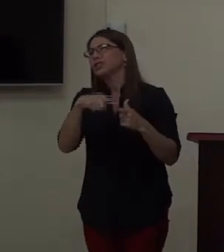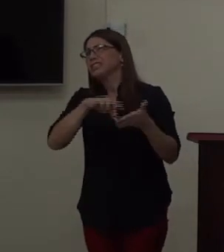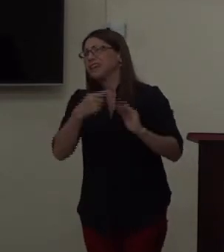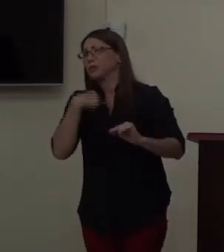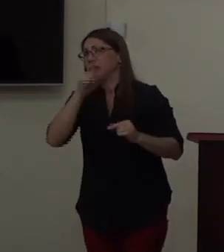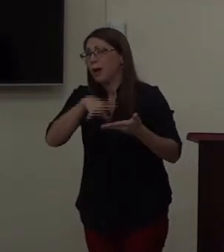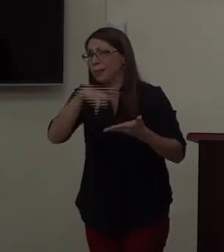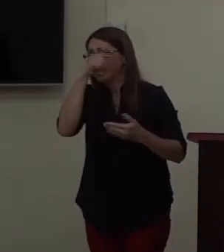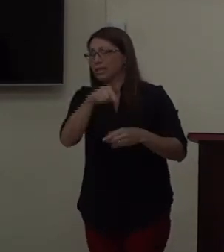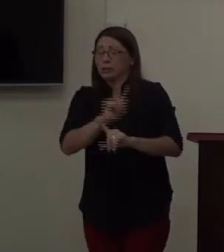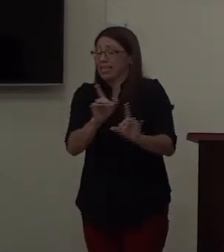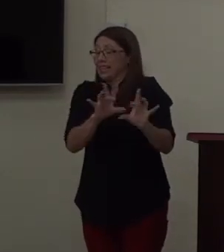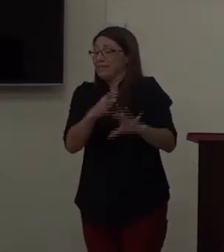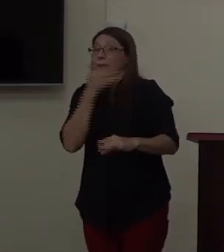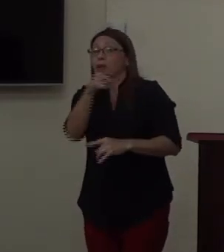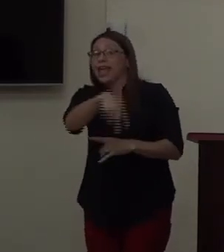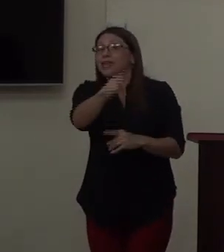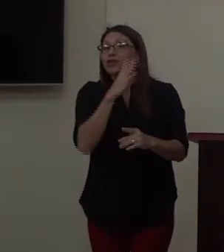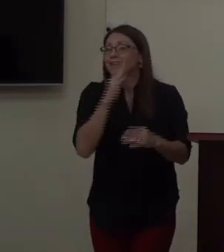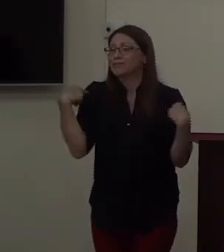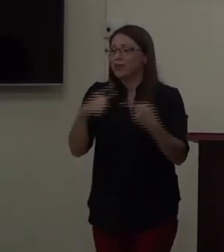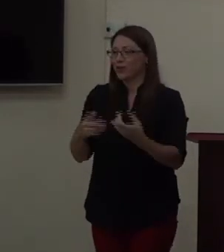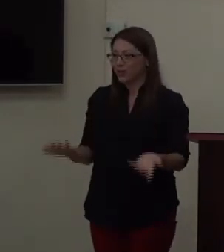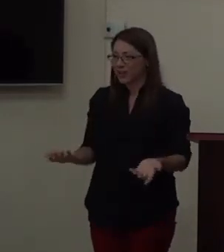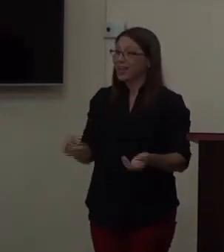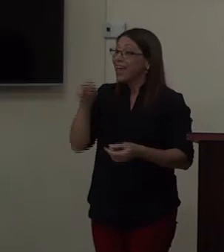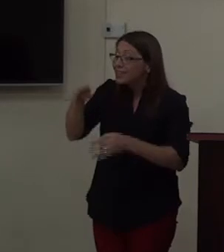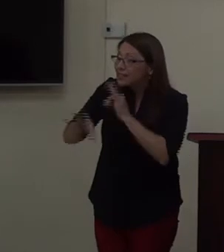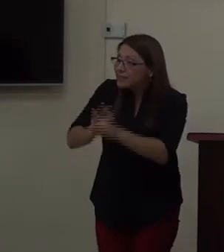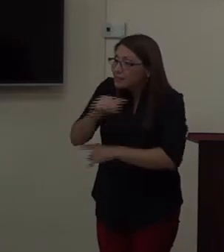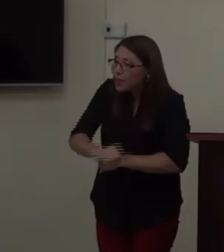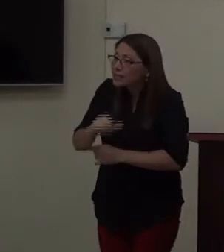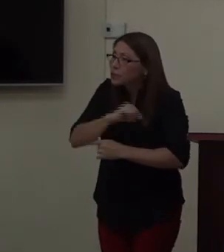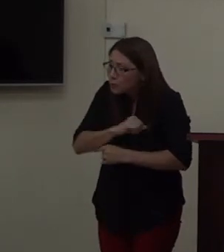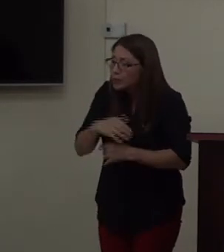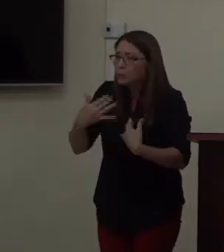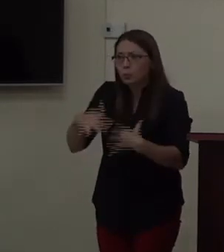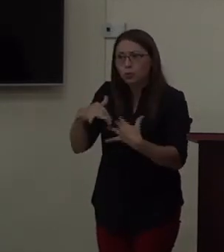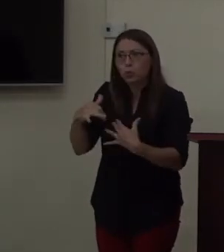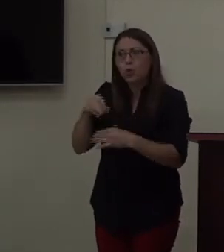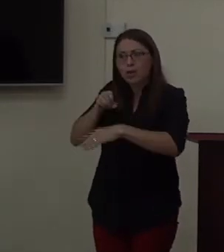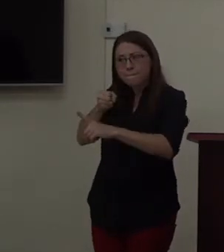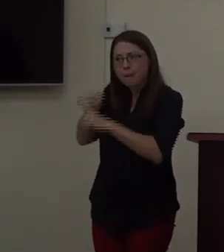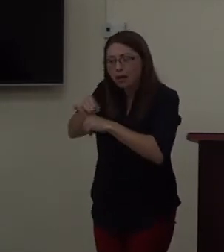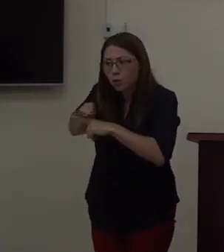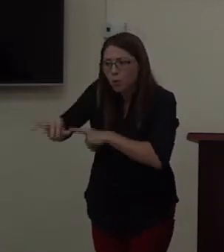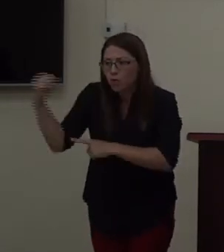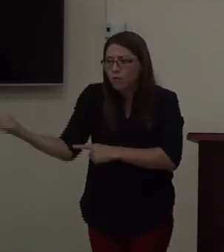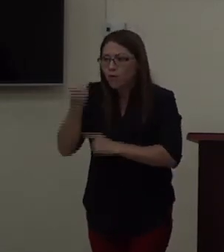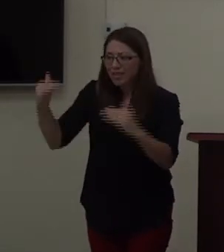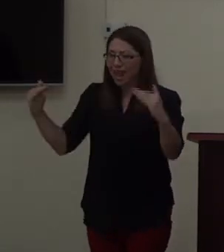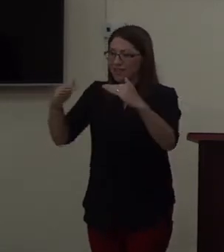que ellos hablen español. Pues son ese tipo de actitudes las que tienen un impacto muy, muy fuerte al fin y al cabo del nivel